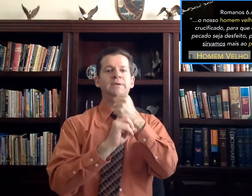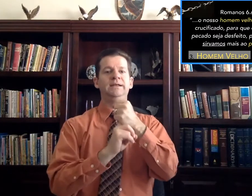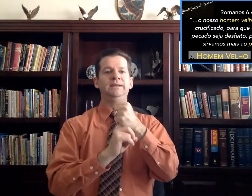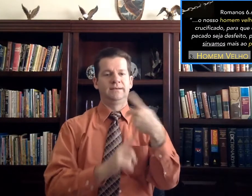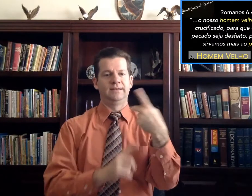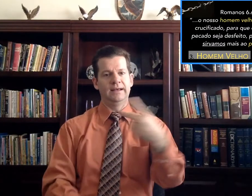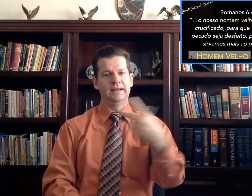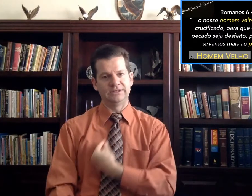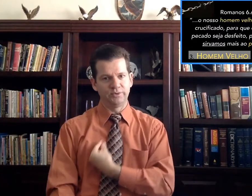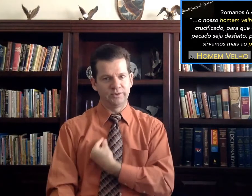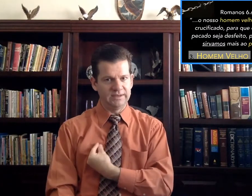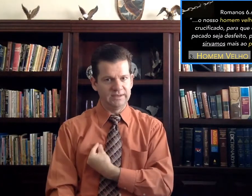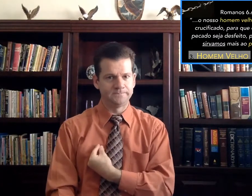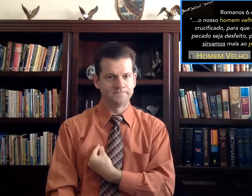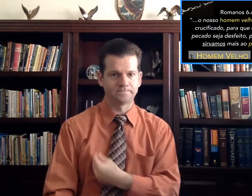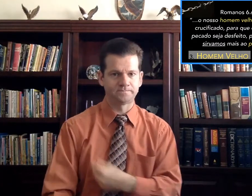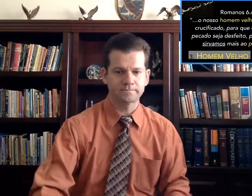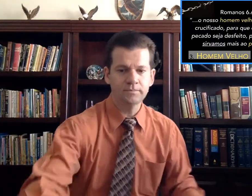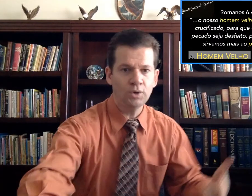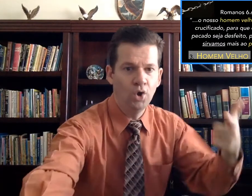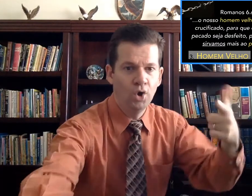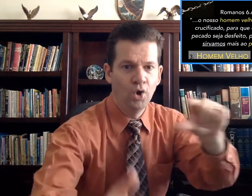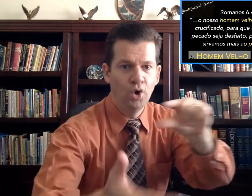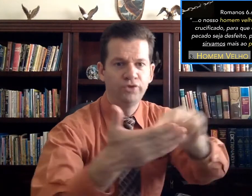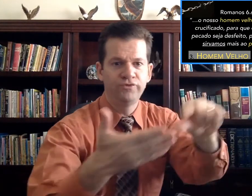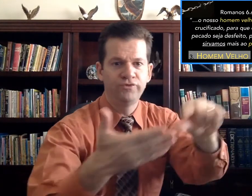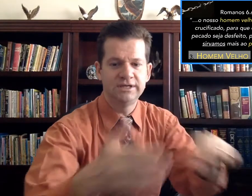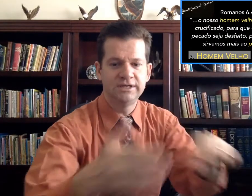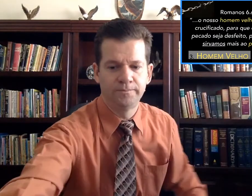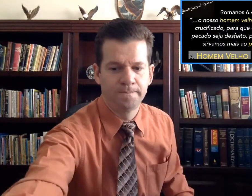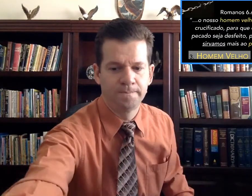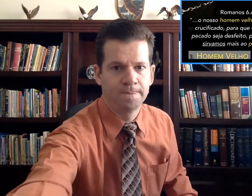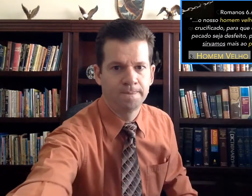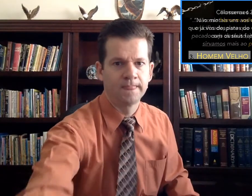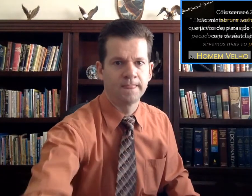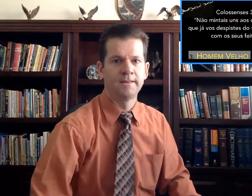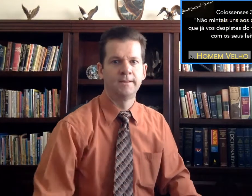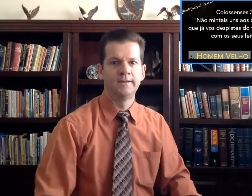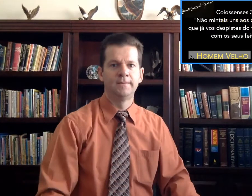domine a sua vida. Outro versículo.